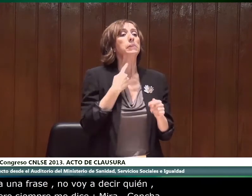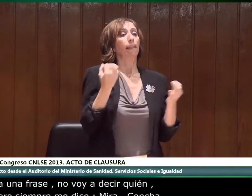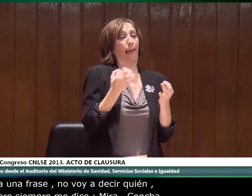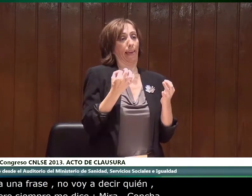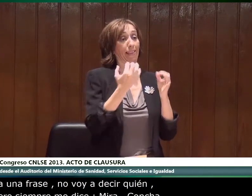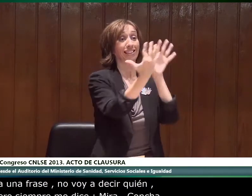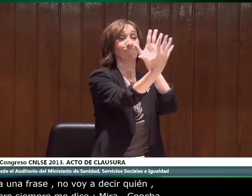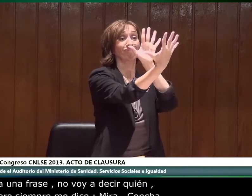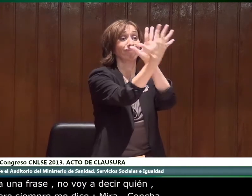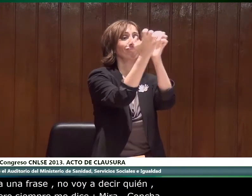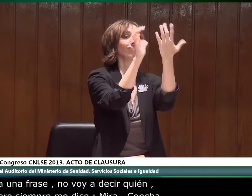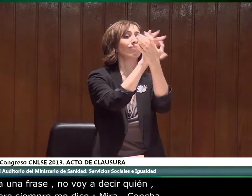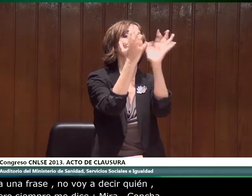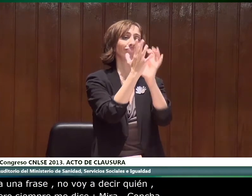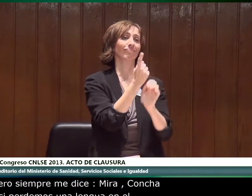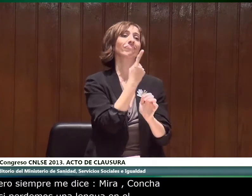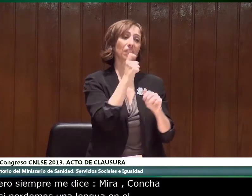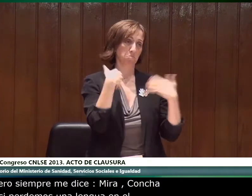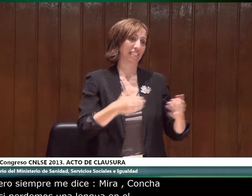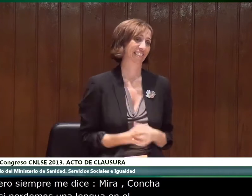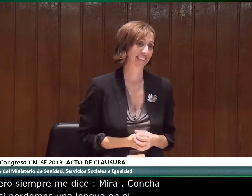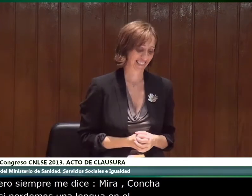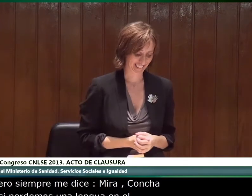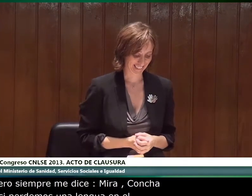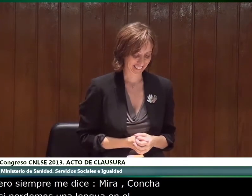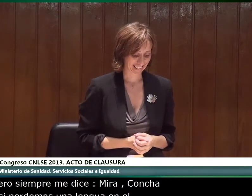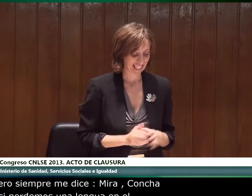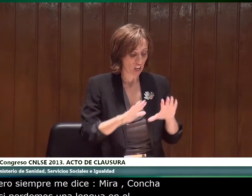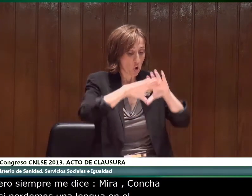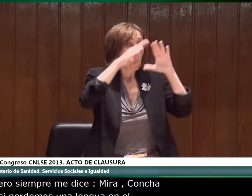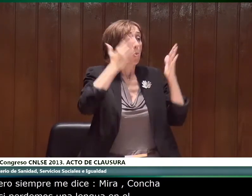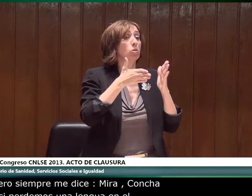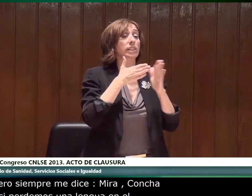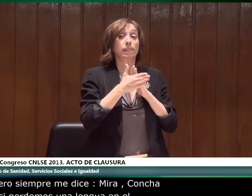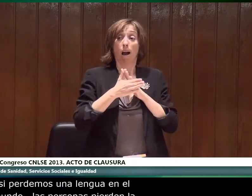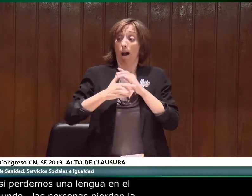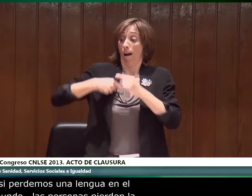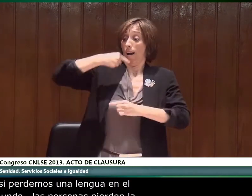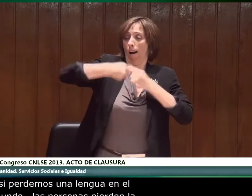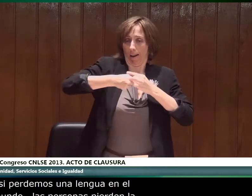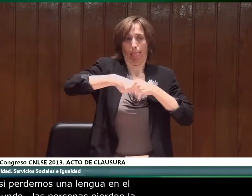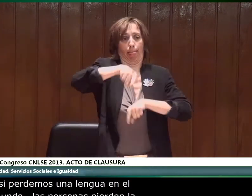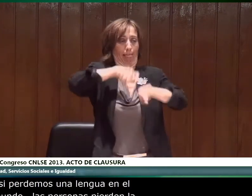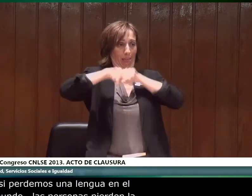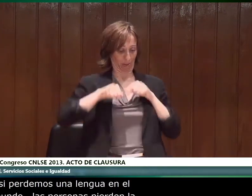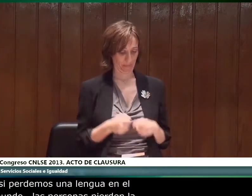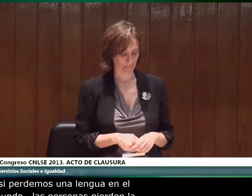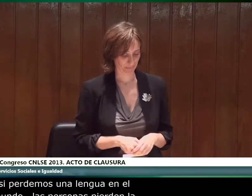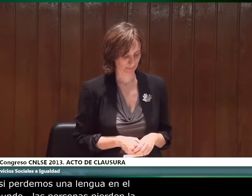las personas pierden la capacidad de entenderse de perpetuarse y Esto